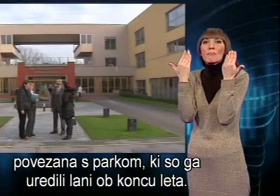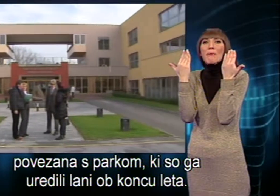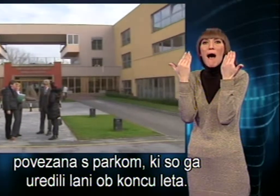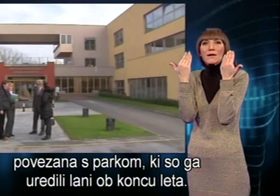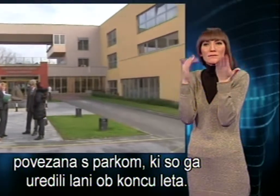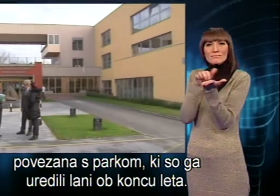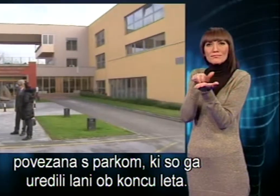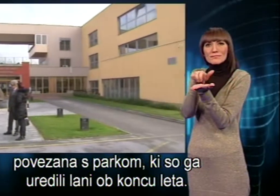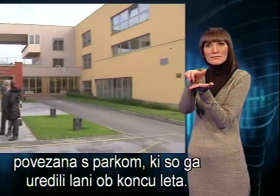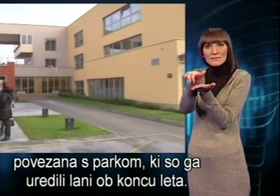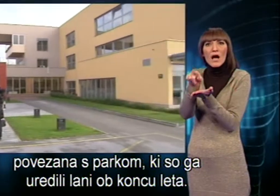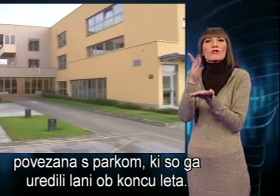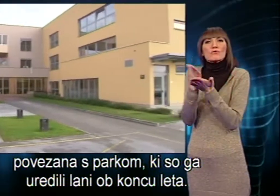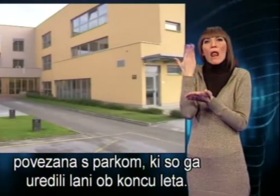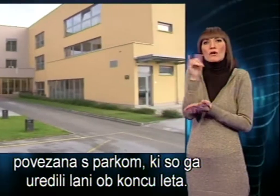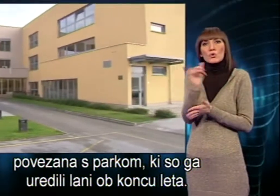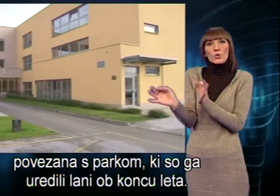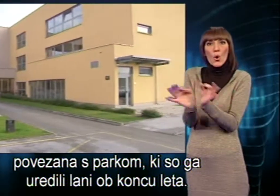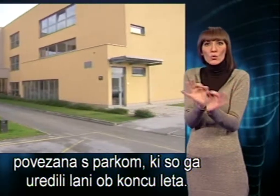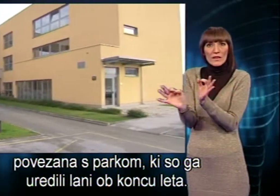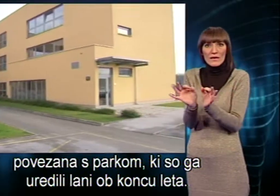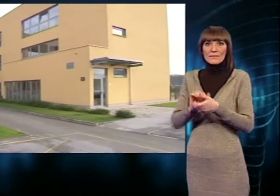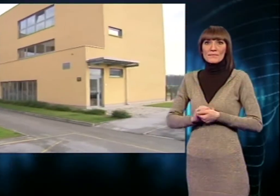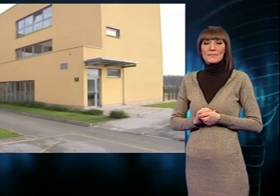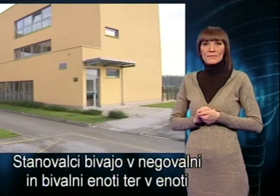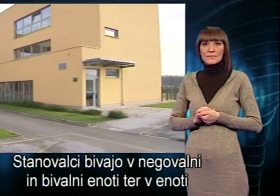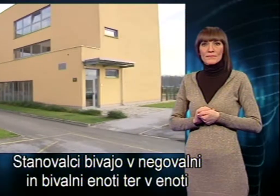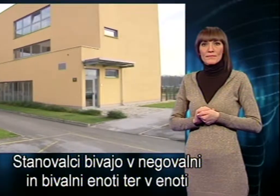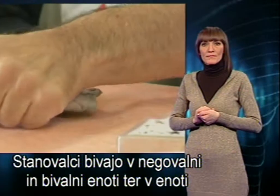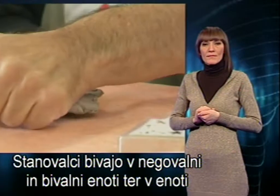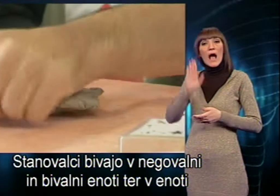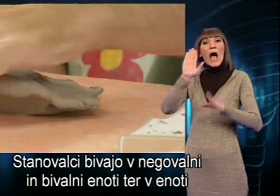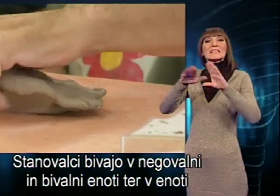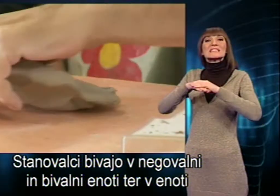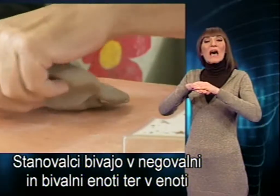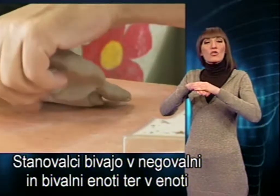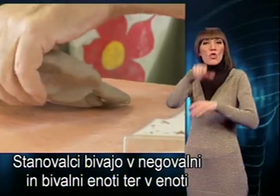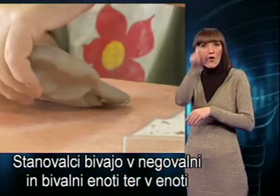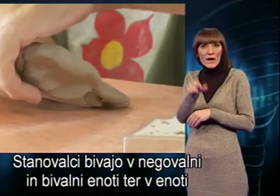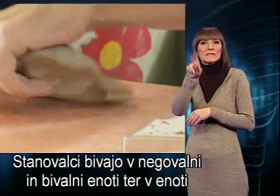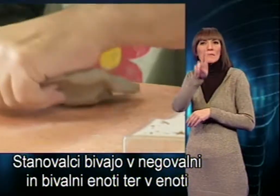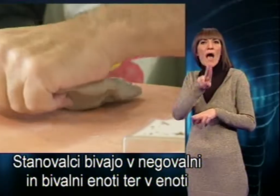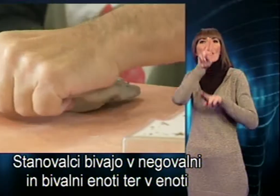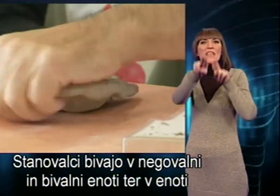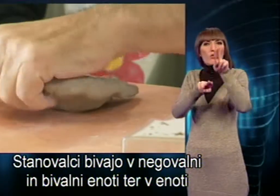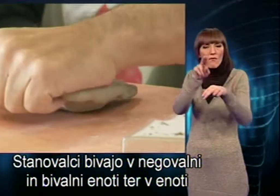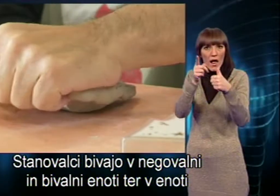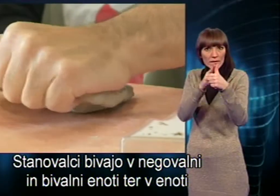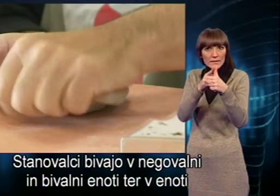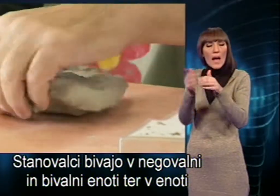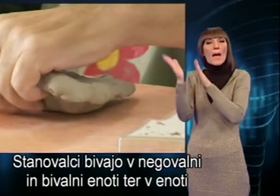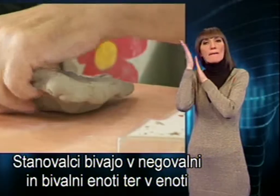so ga uredili lansko leto proti koncu leta. Stanovalci bivajo v negovalni in bivalni